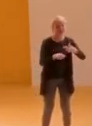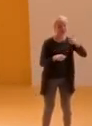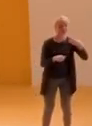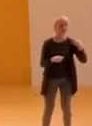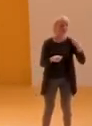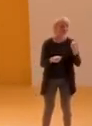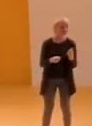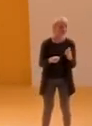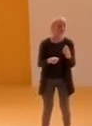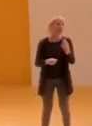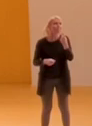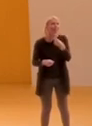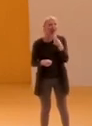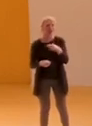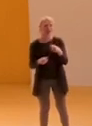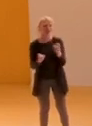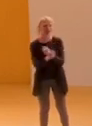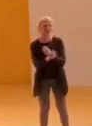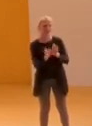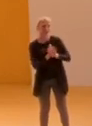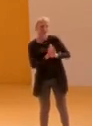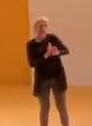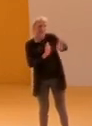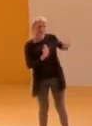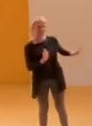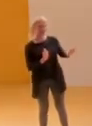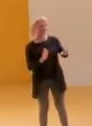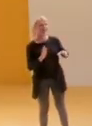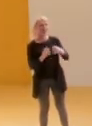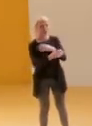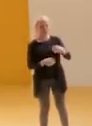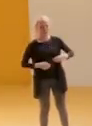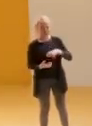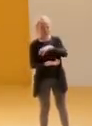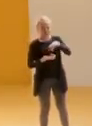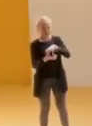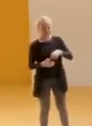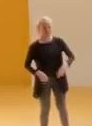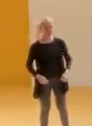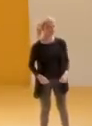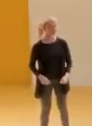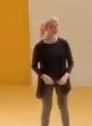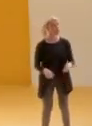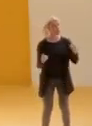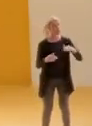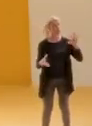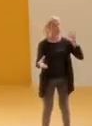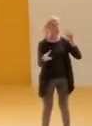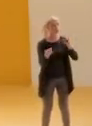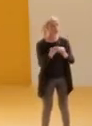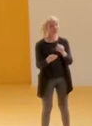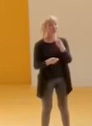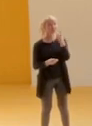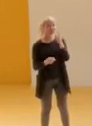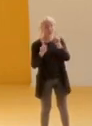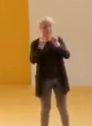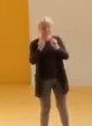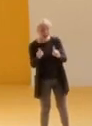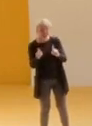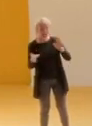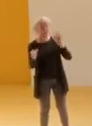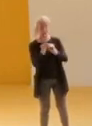niewiele krajów jest nie włączonych w globalną gospodarkę można wobec tego podsumować naszą pierwszą prawdę tak